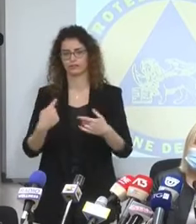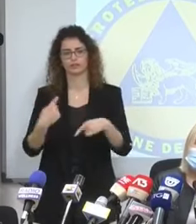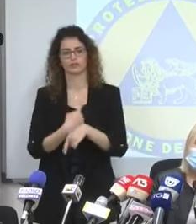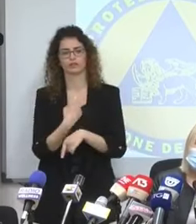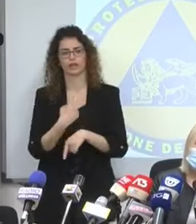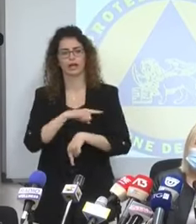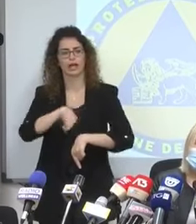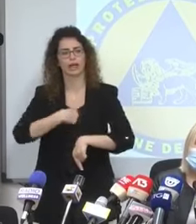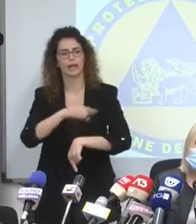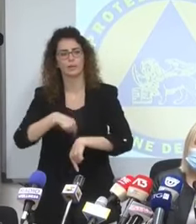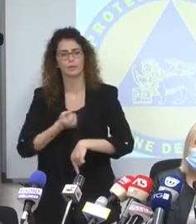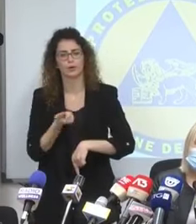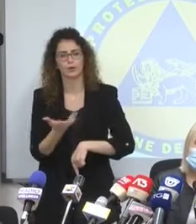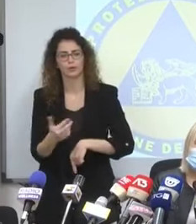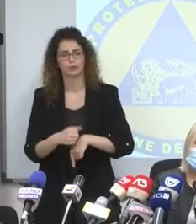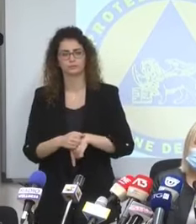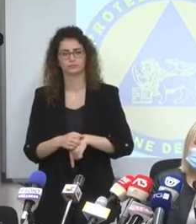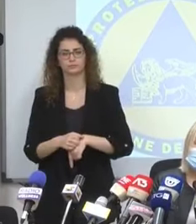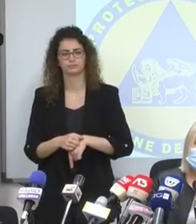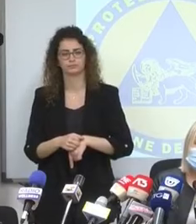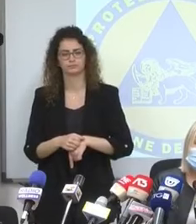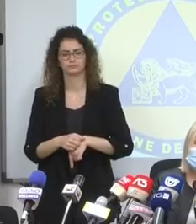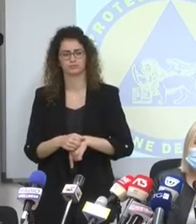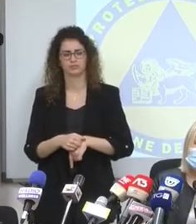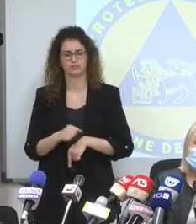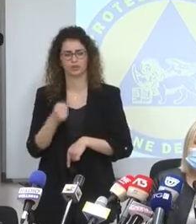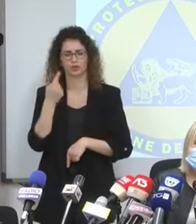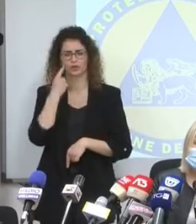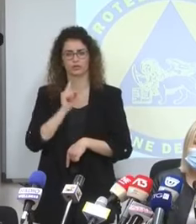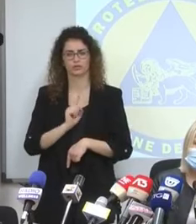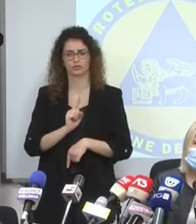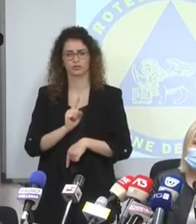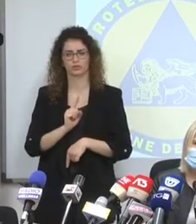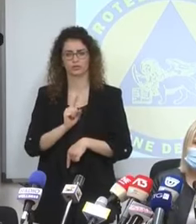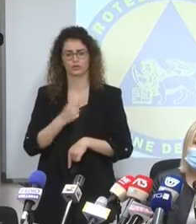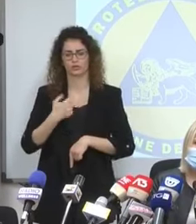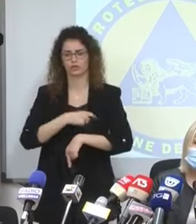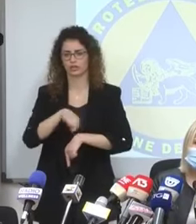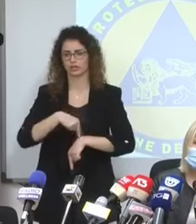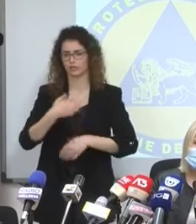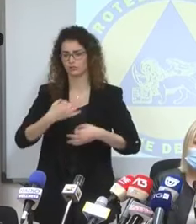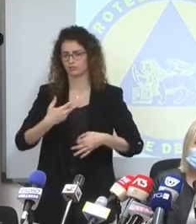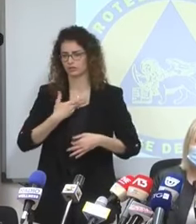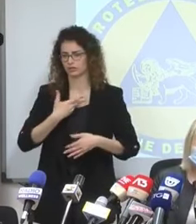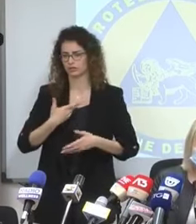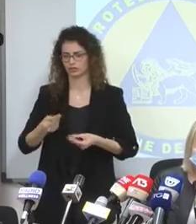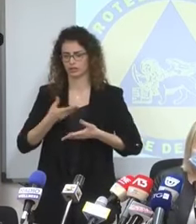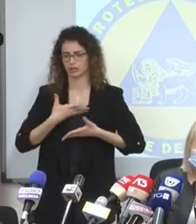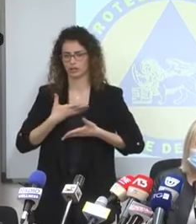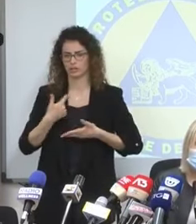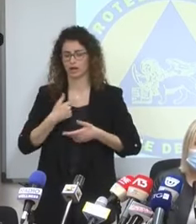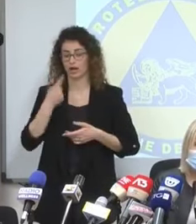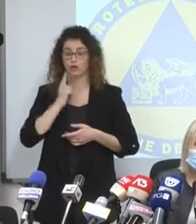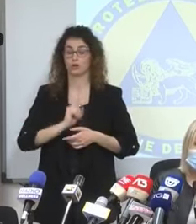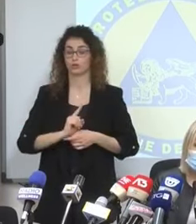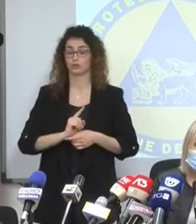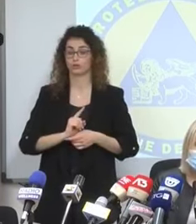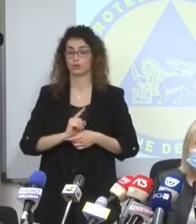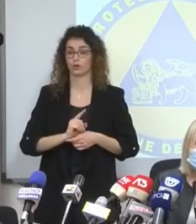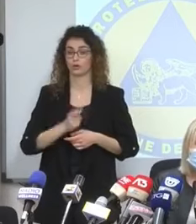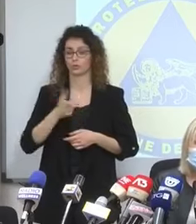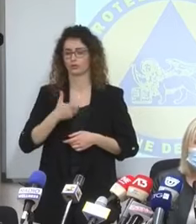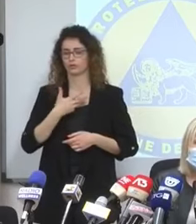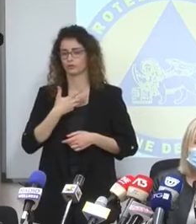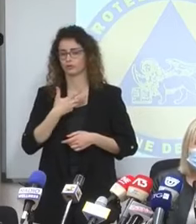quanto tempo, assessore, mi scusi? Non mi sembra che ci sia indicato un tempo specifico, però non vorrei insomma, perché so